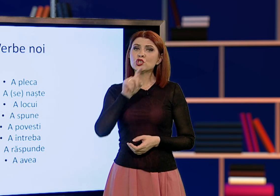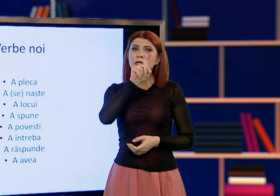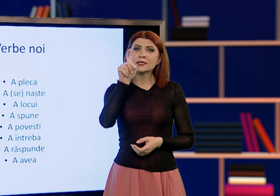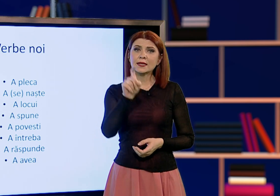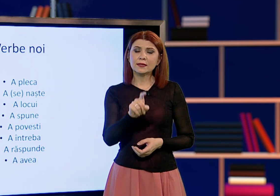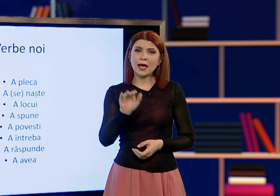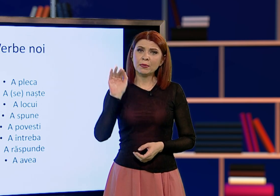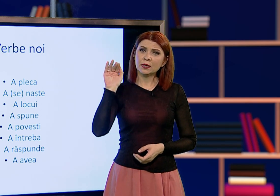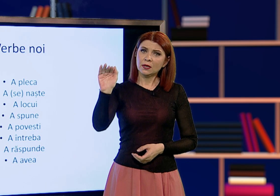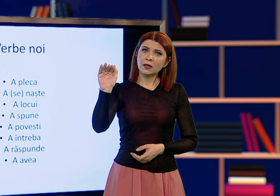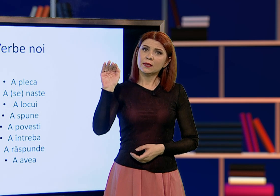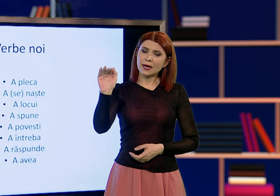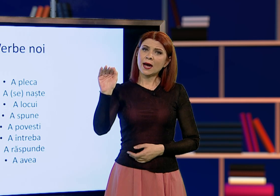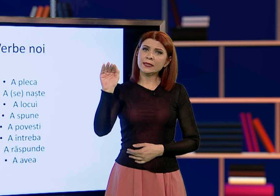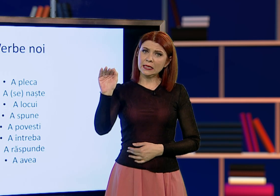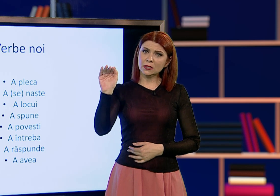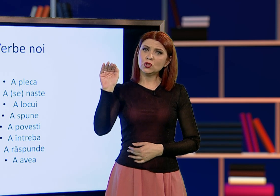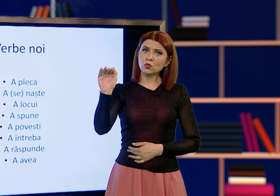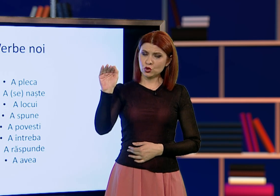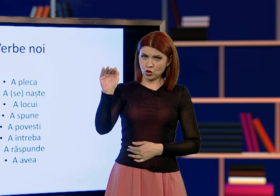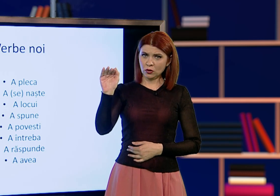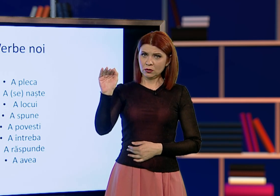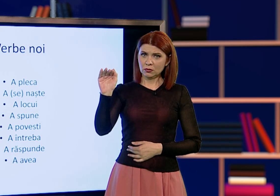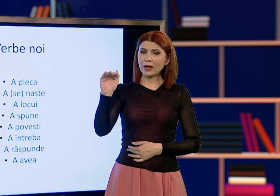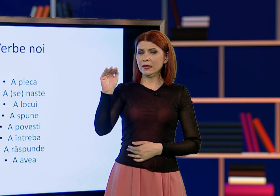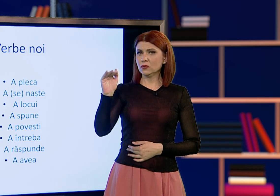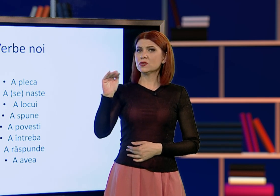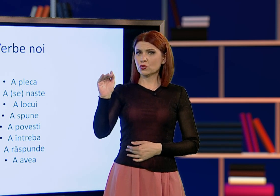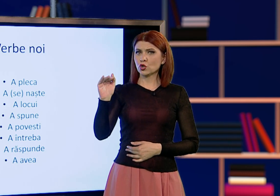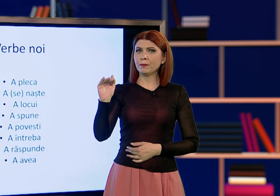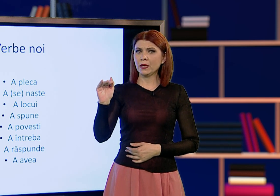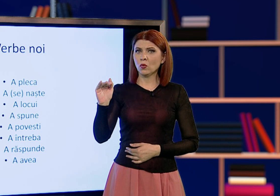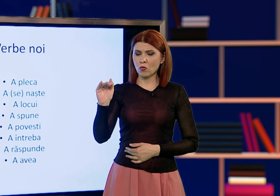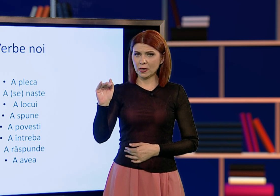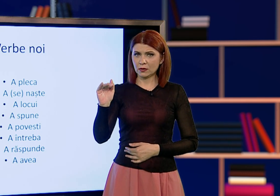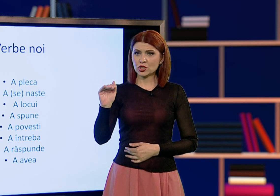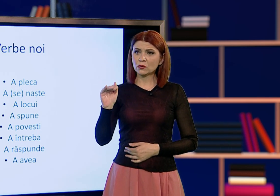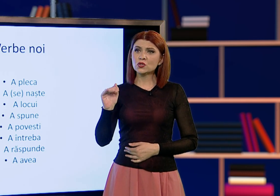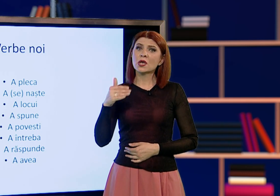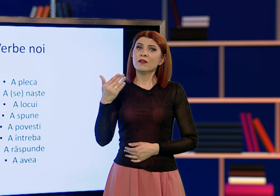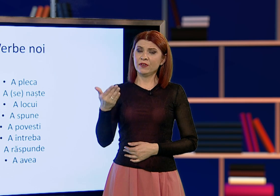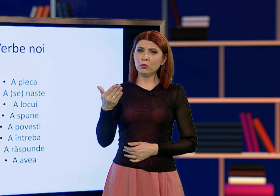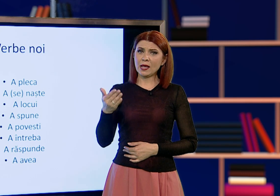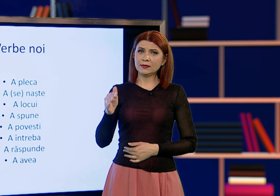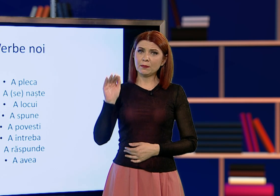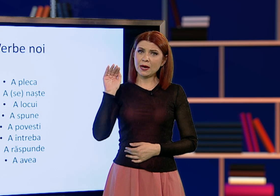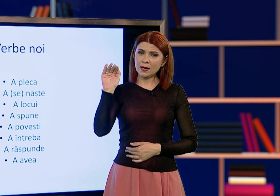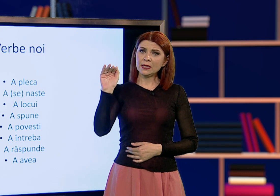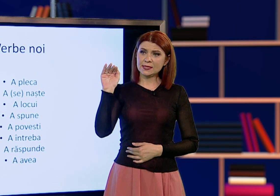se întreabă da atingând ușor atingându se ușor pe umăr și atunci verbul a întreba este